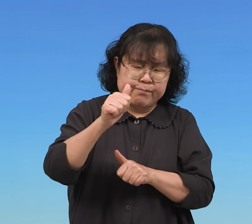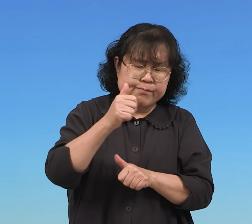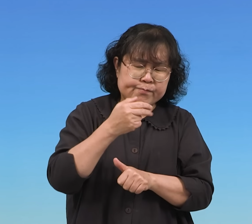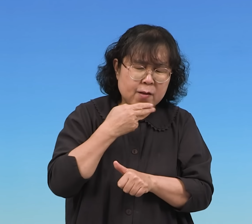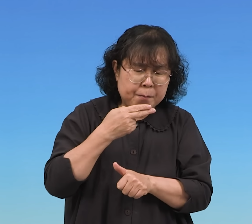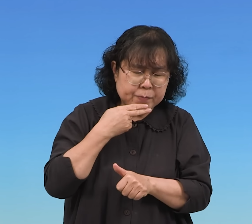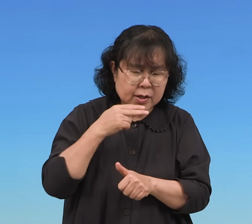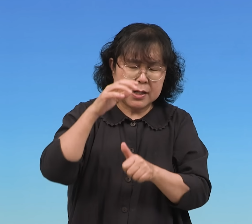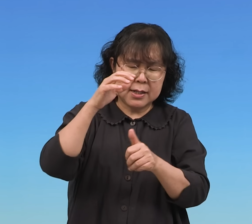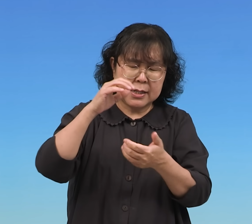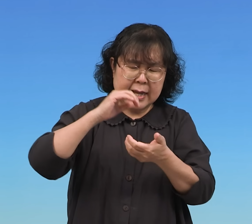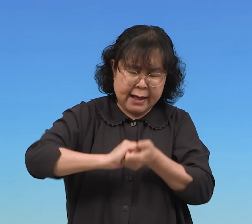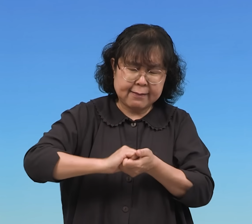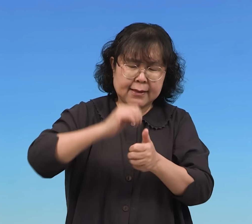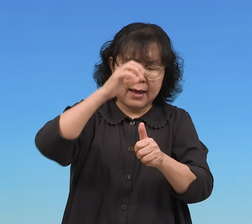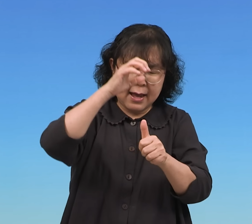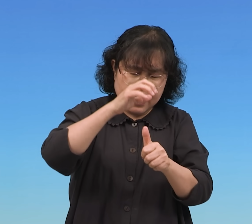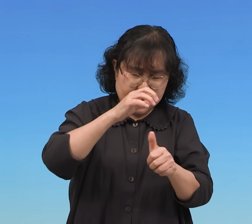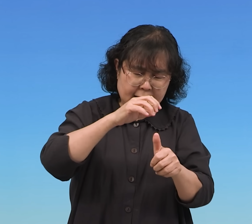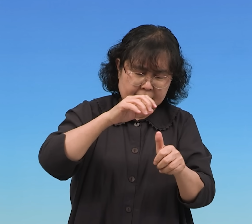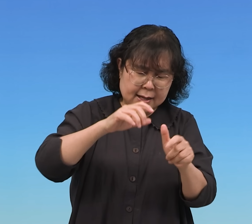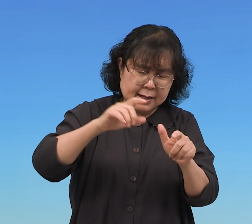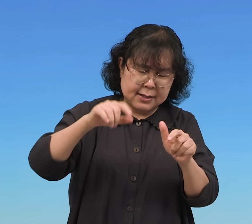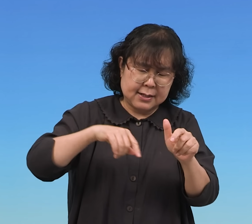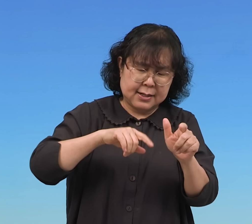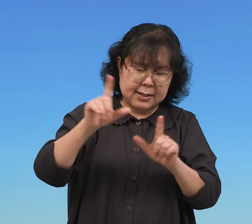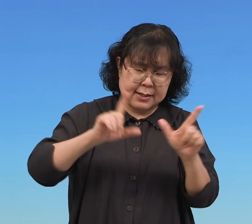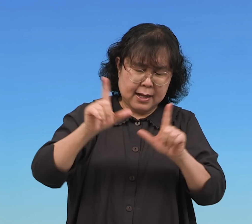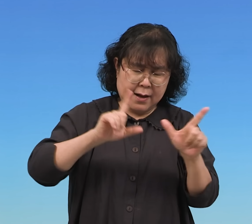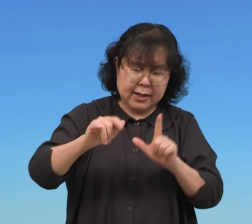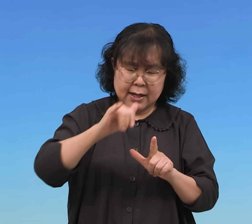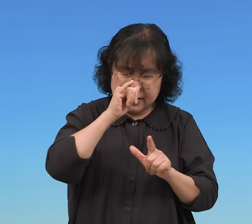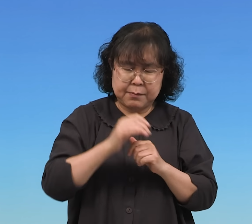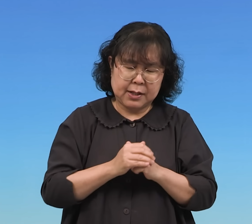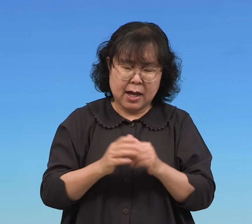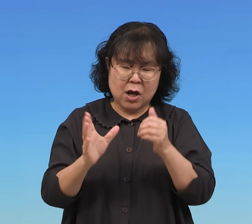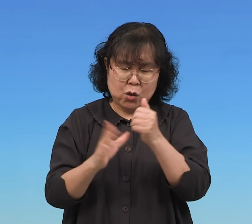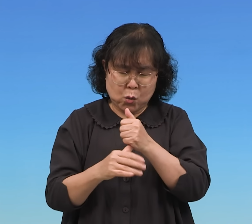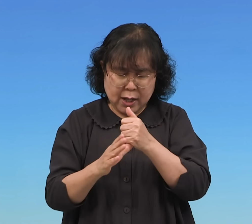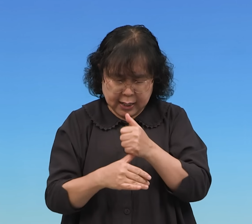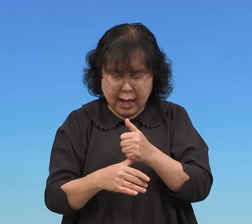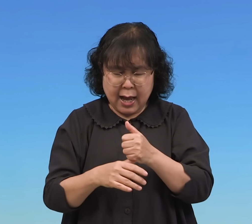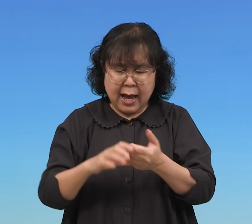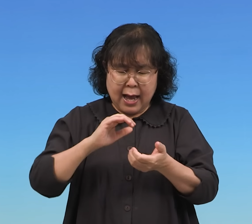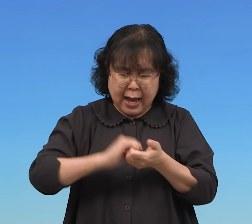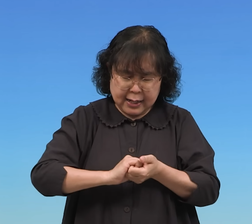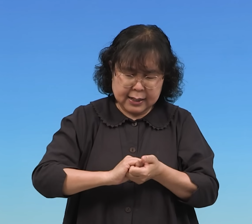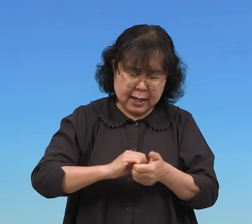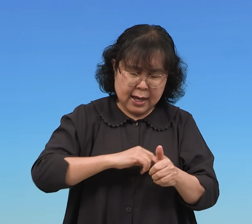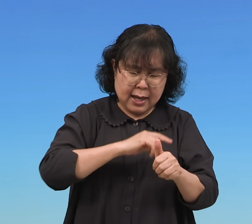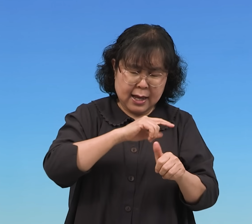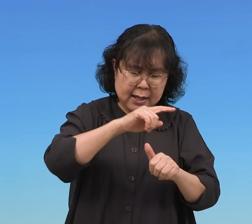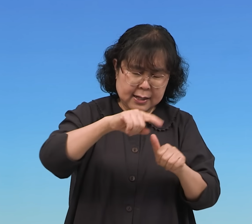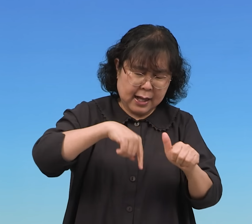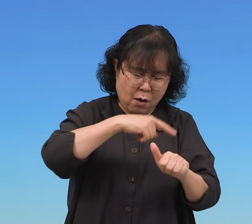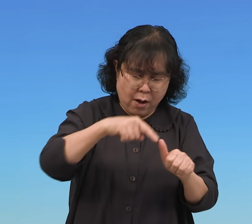요나가 그 한계 상황에 갇혀 하나님 앞에 돌아와 기도하며 주님 앞에